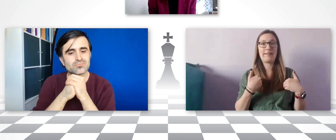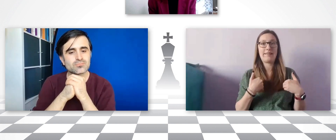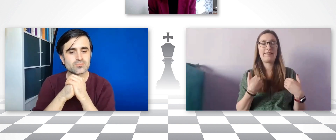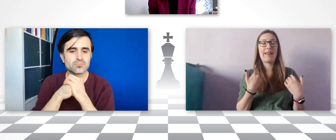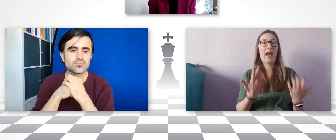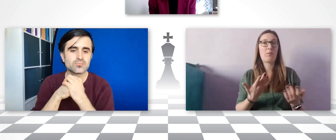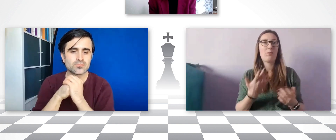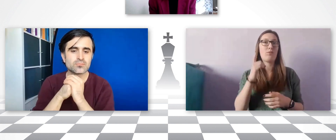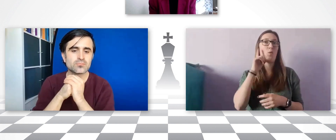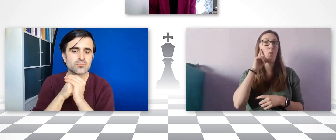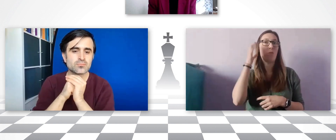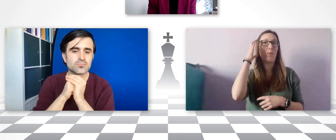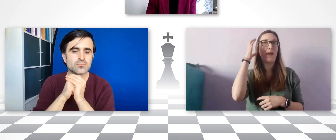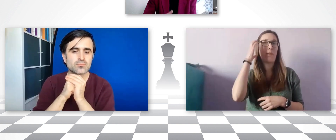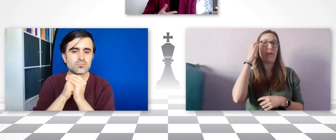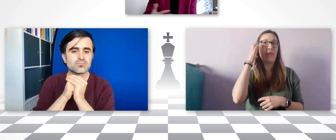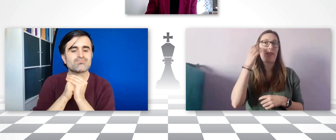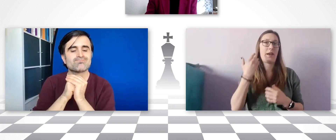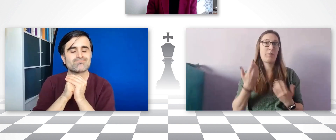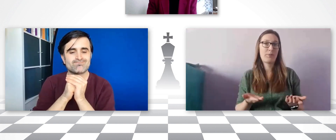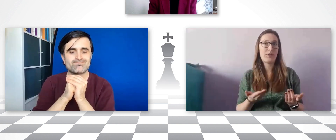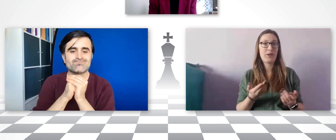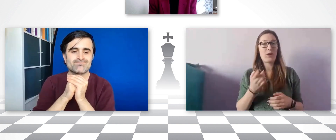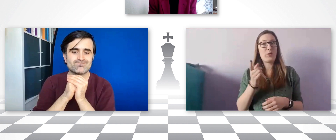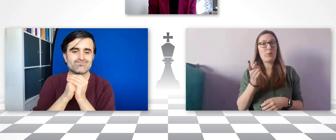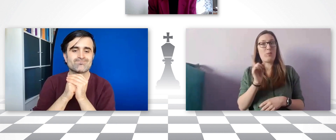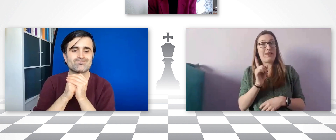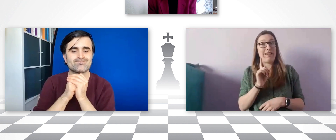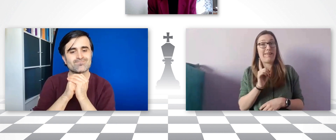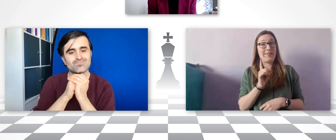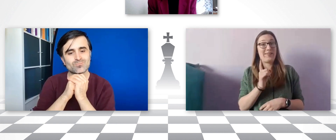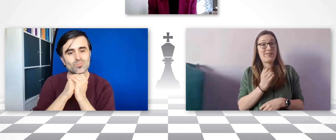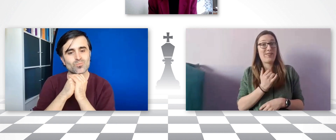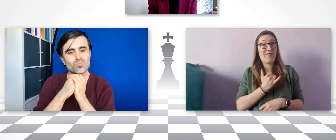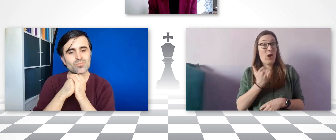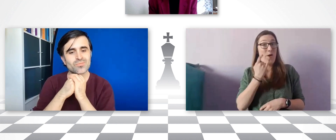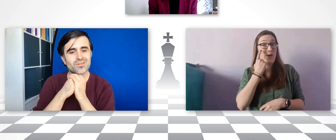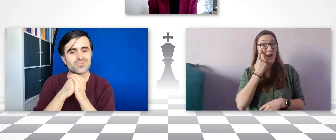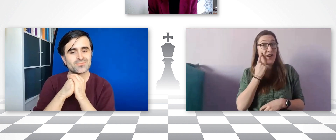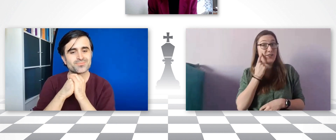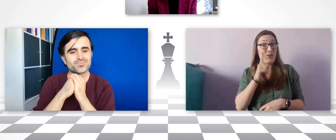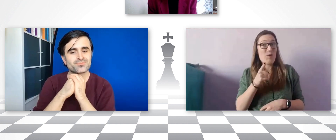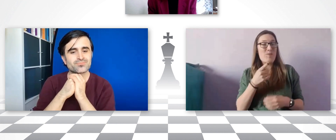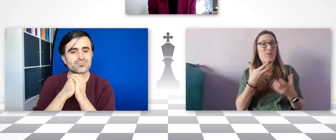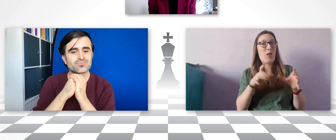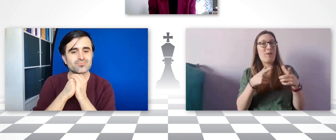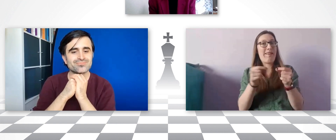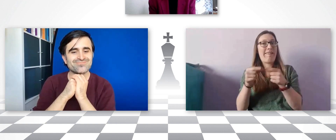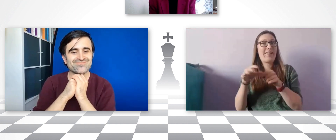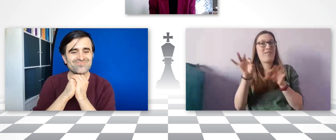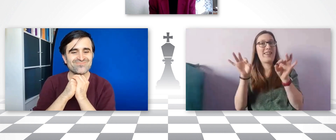gehoorproblemen heeft. Dus er is een enorm potentieel in Nederland aan clubleden.